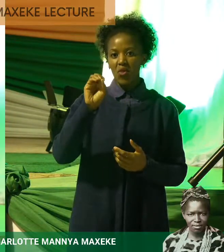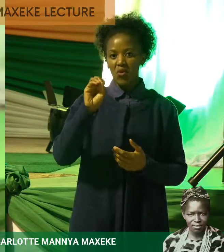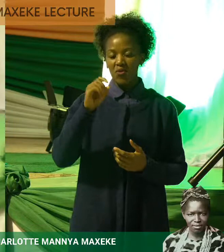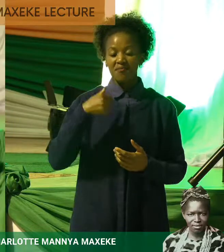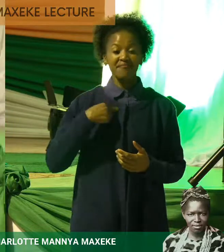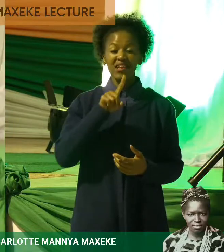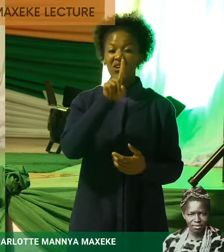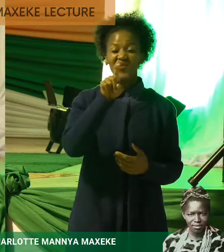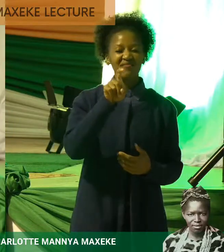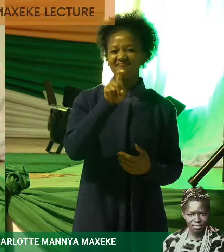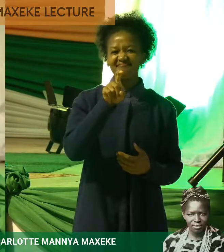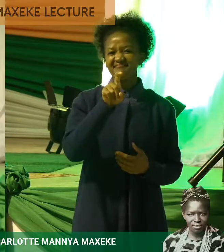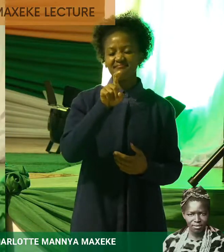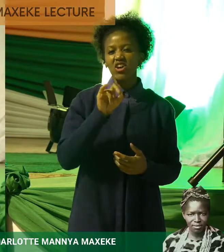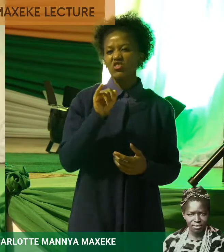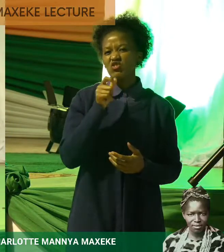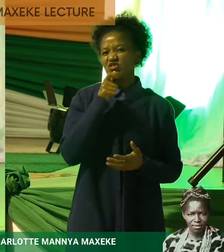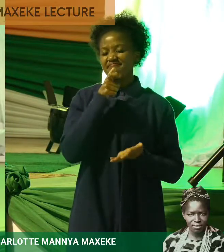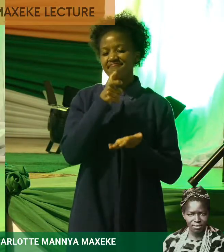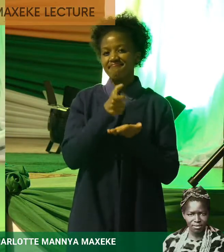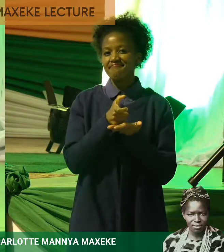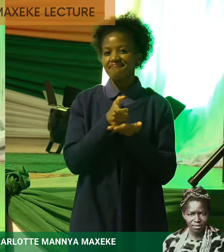Andinambuzo okwam nje kukuphawula.